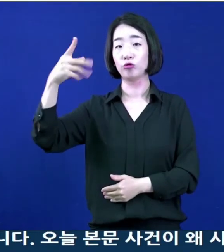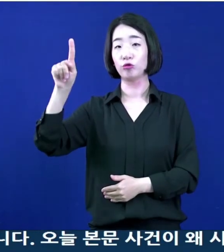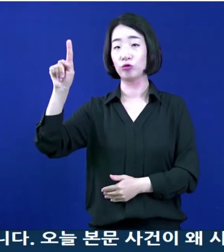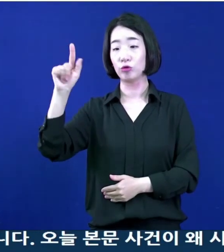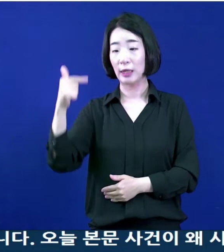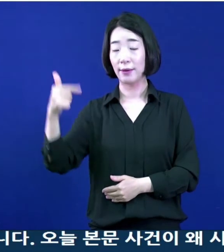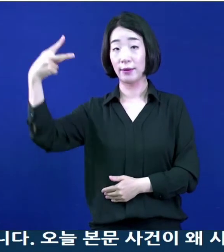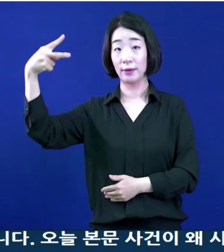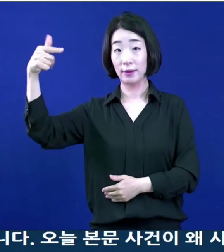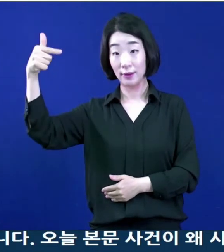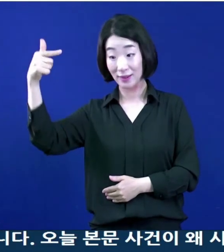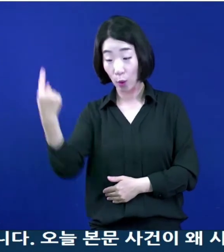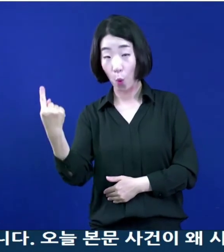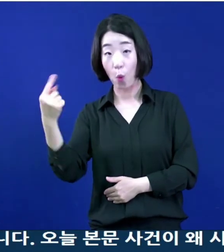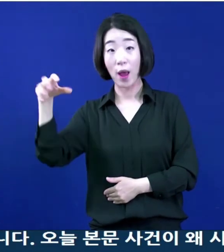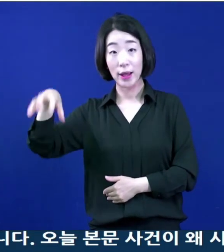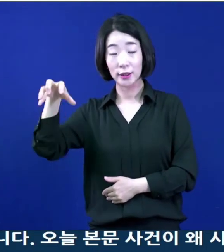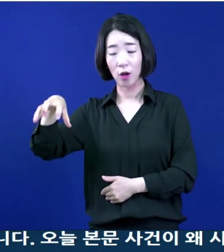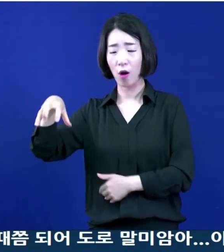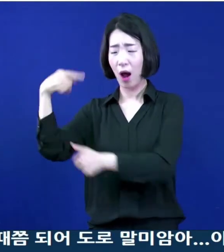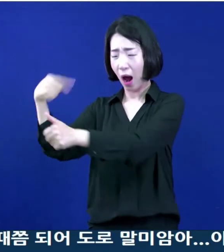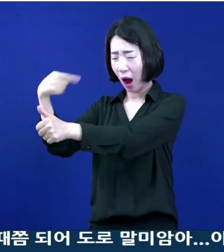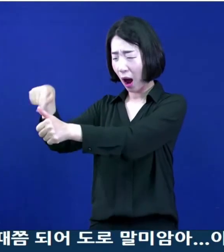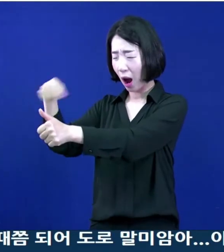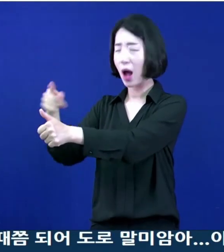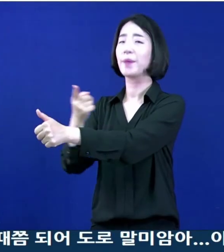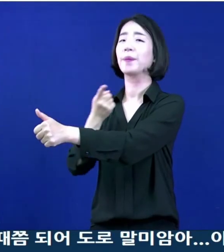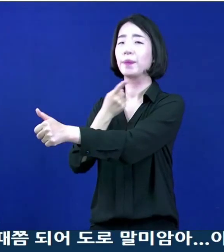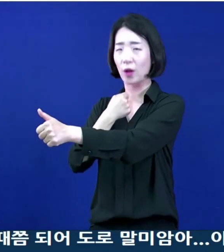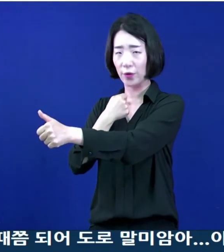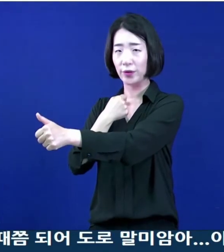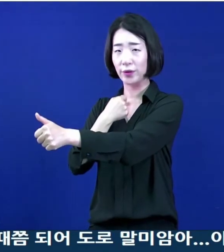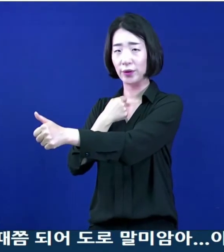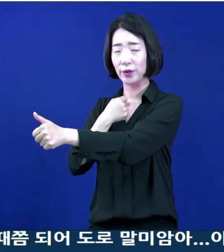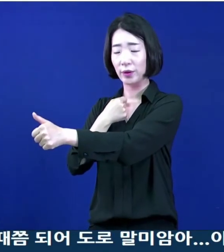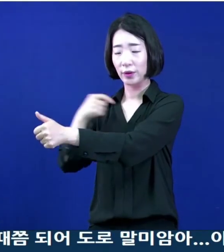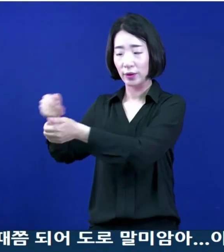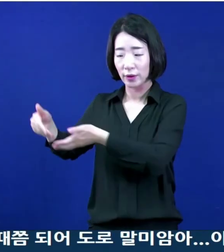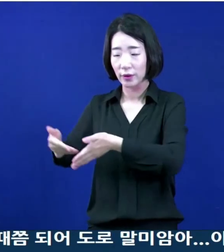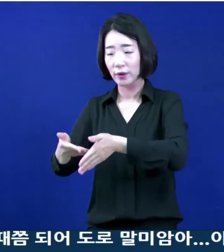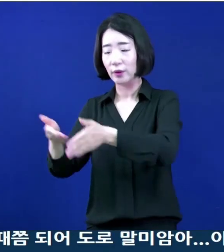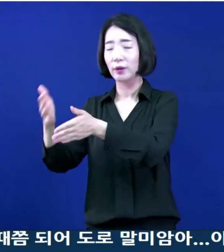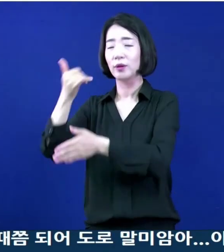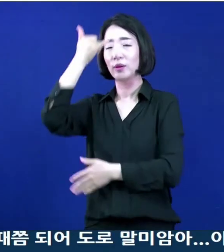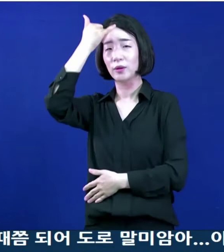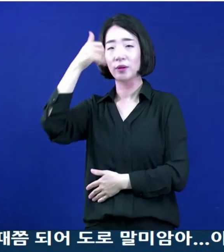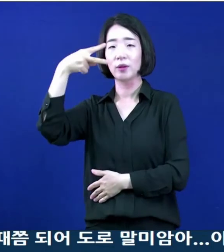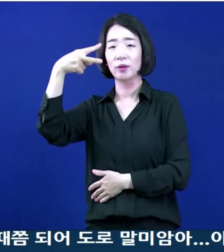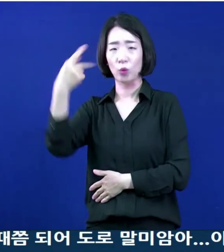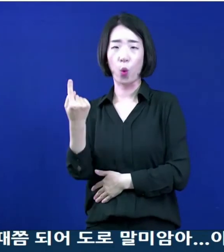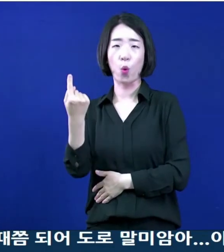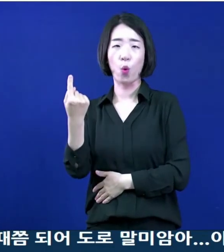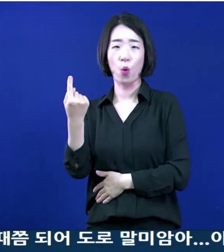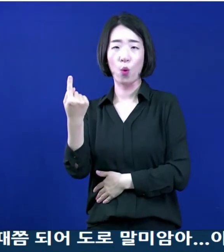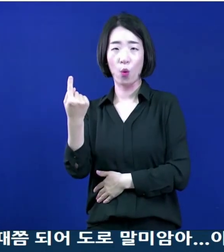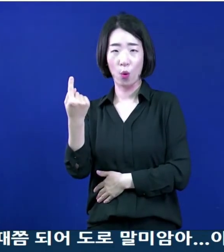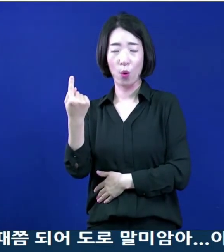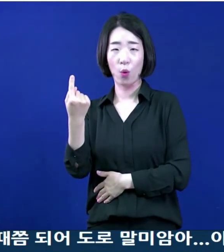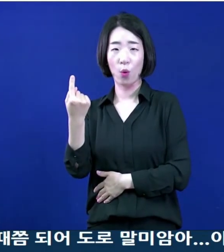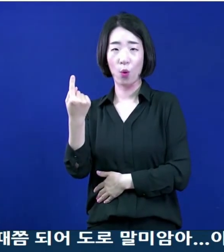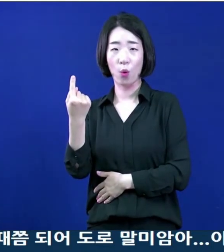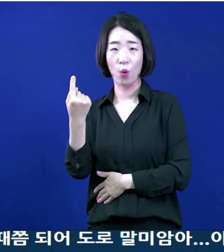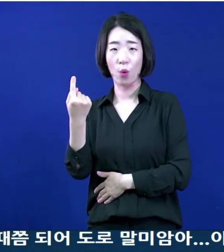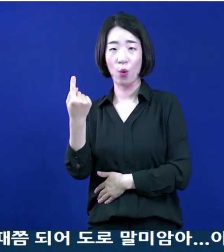나라에 대한 강론인데 이것을 도라고 얘기하는 건, 여기서 도는 길이란 뜻입니다. 영어로 바꾸면 way죠. 앞에